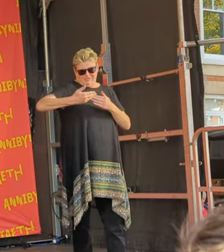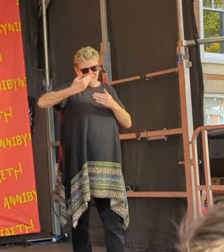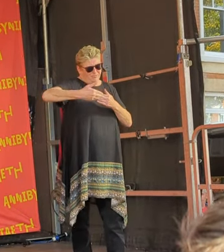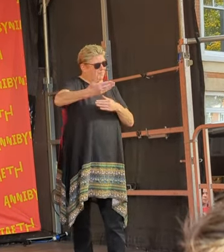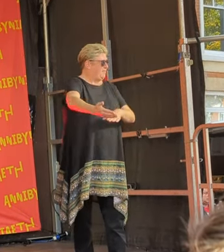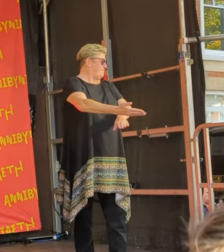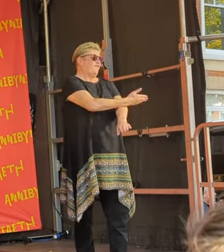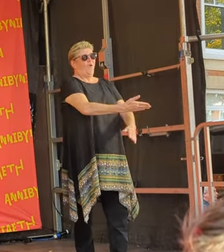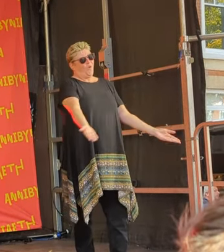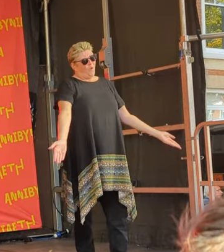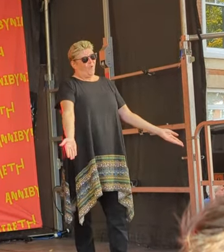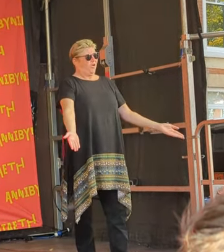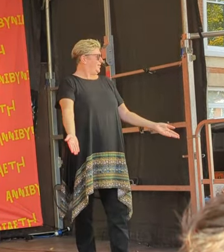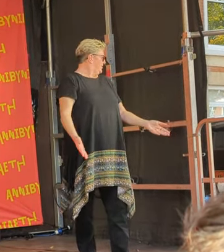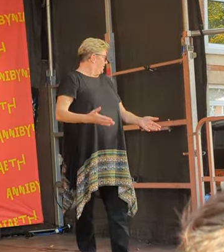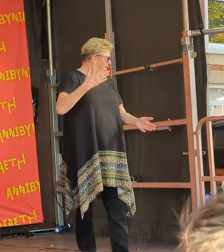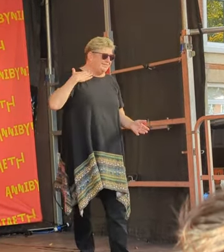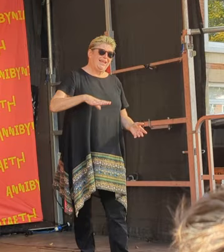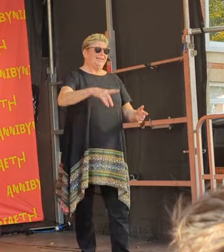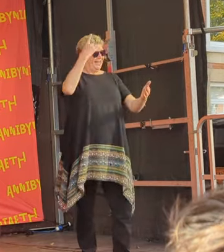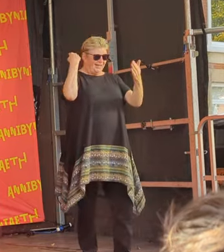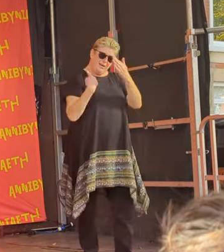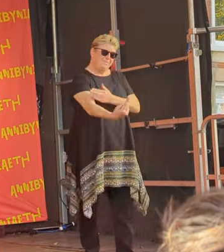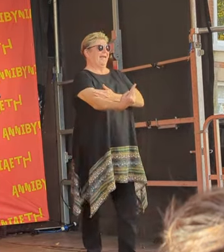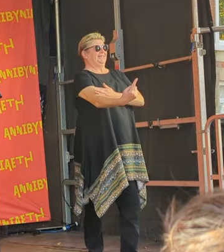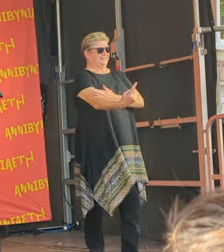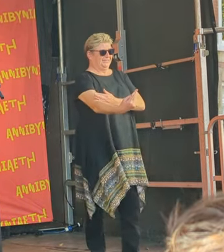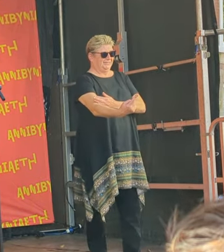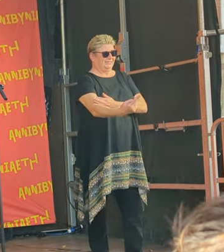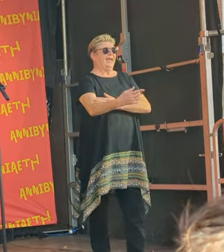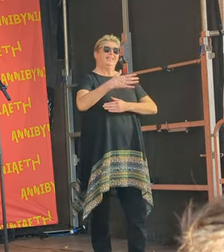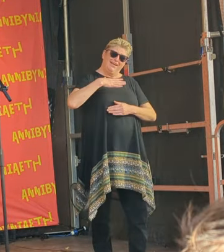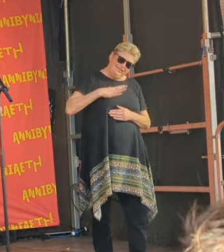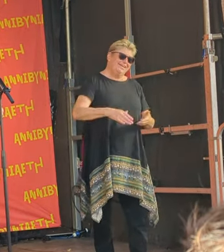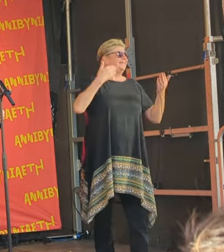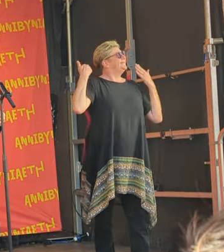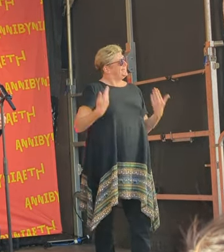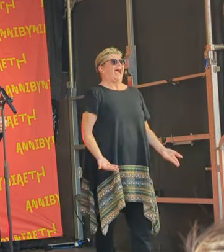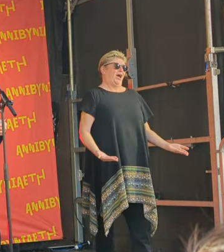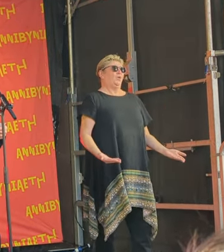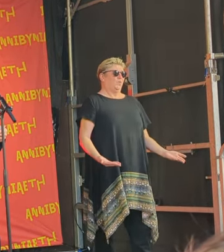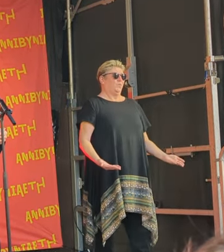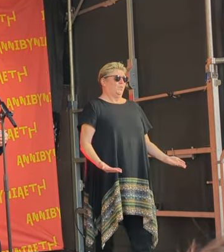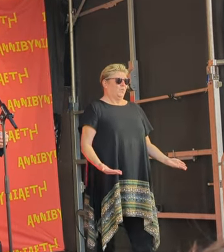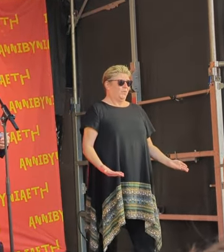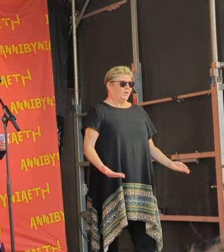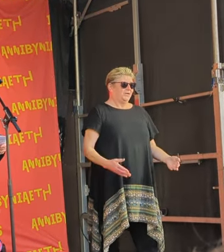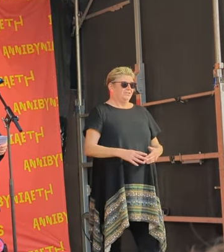before that. They need independence and they need it now.